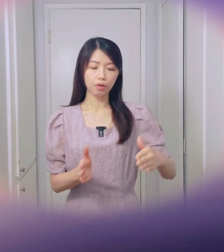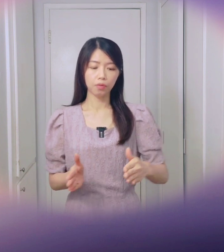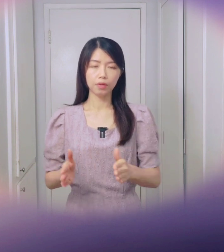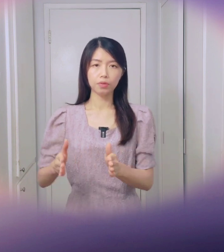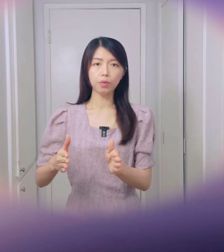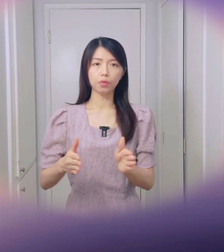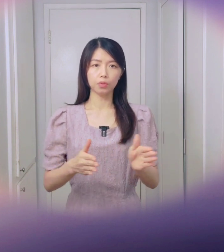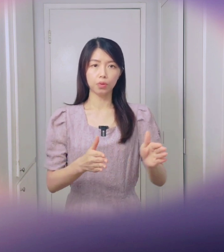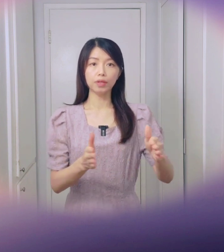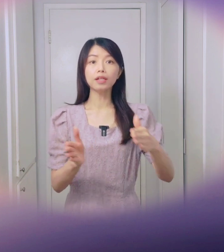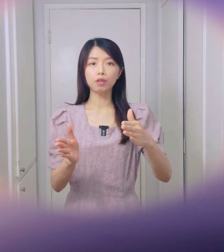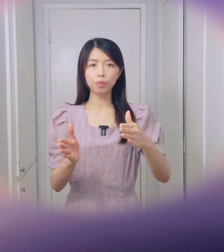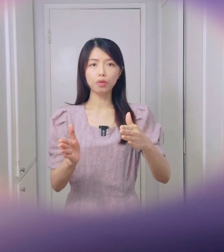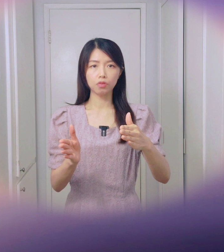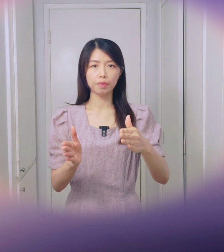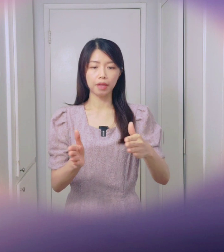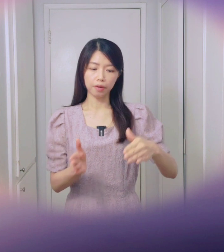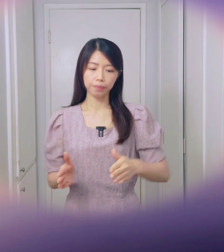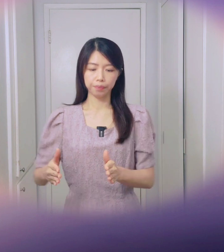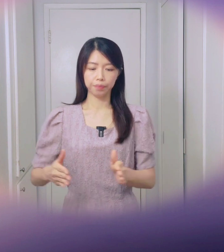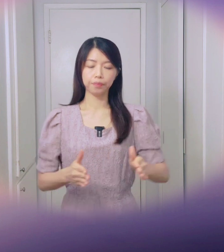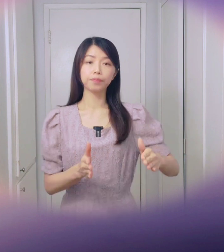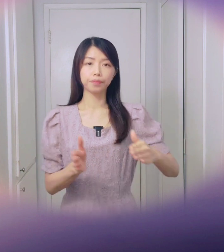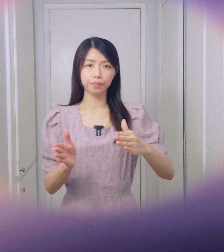해주시고요. 왼쪽, 오른쪽 길처럼 표현해 주시면 돼요.